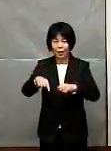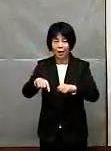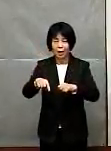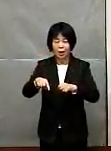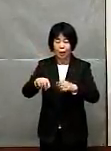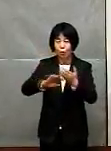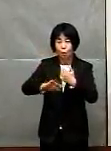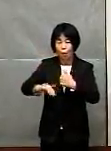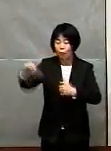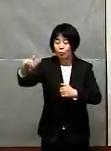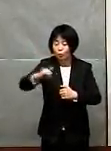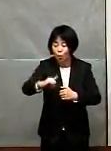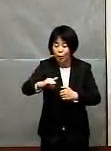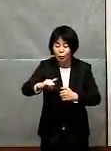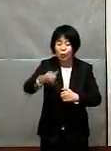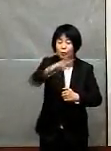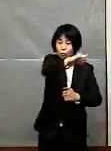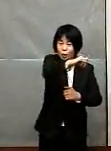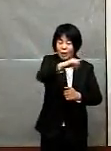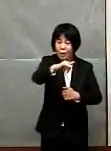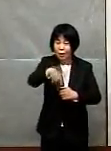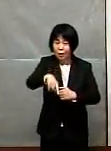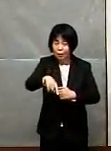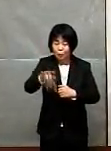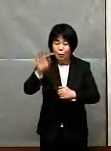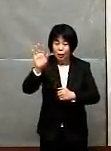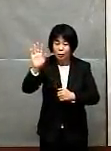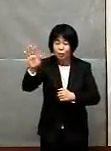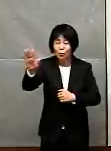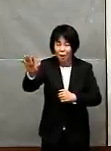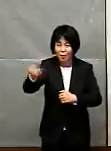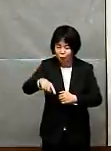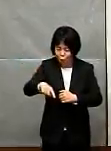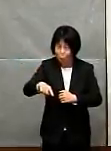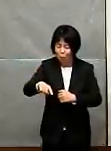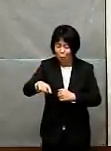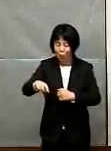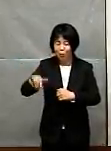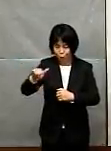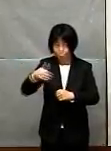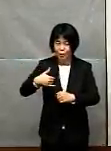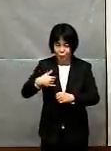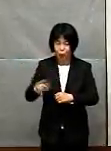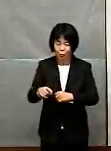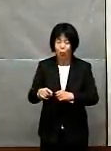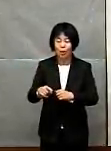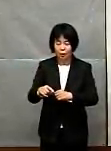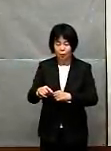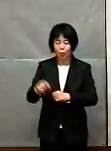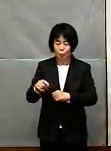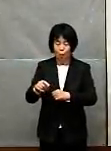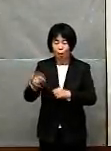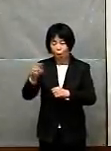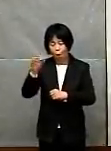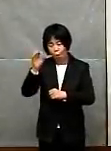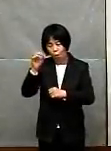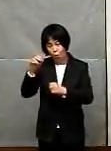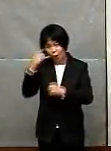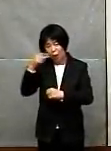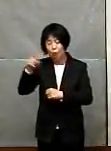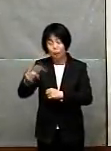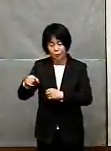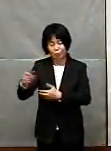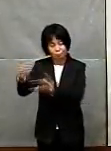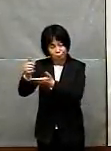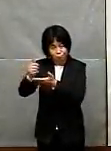は他空港からの乗り継ぎというところで、やはり将来的にも、 あとインバウンドですね、観光立国で行きますし、本県も